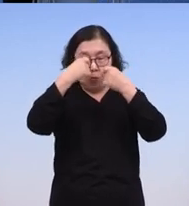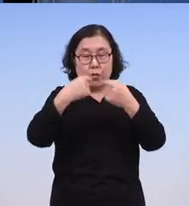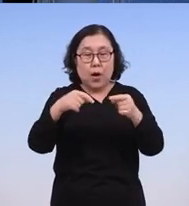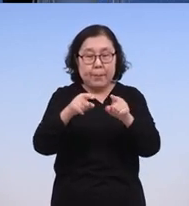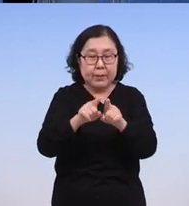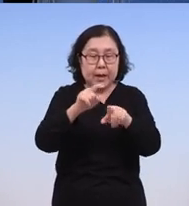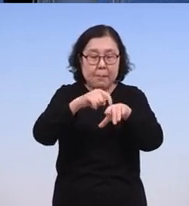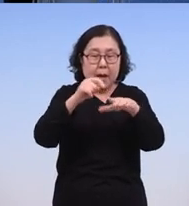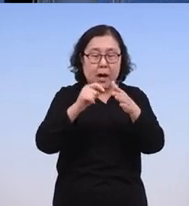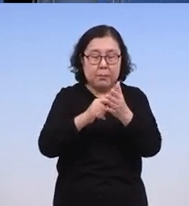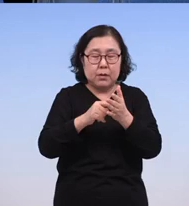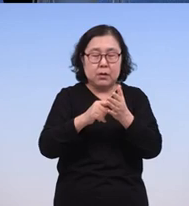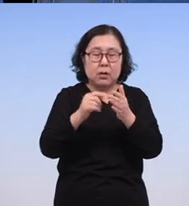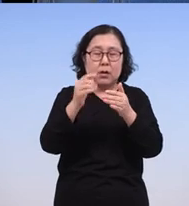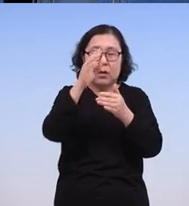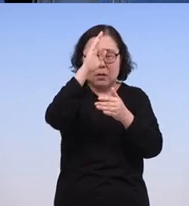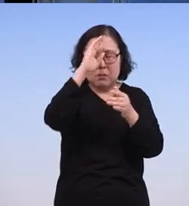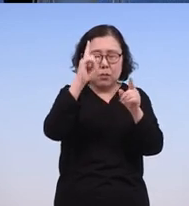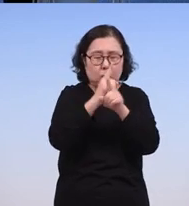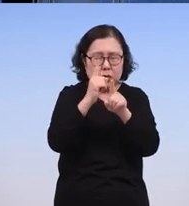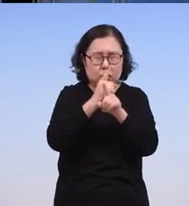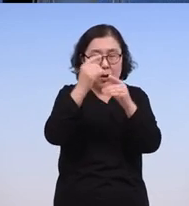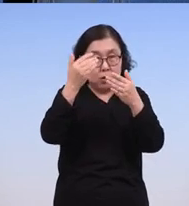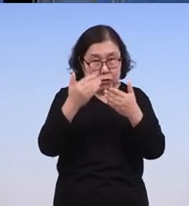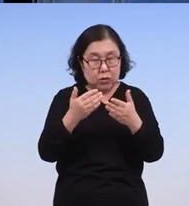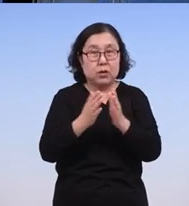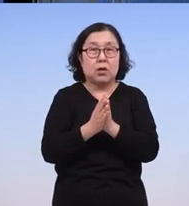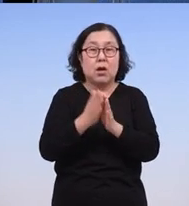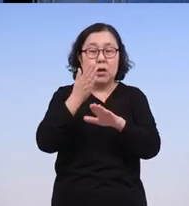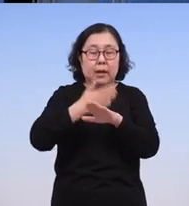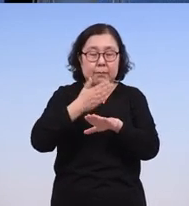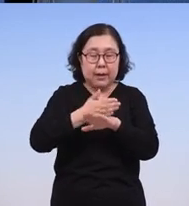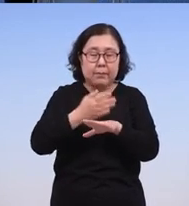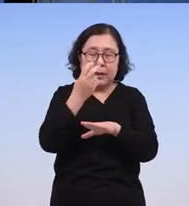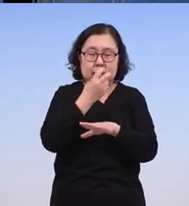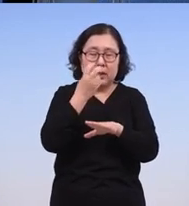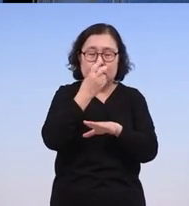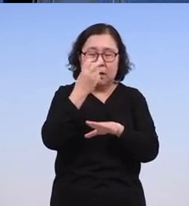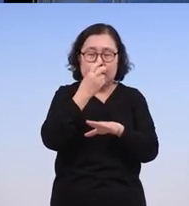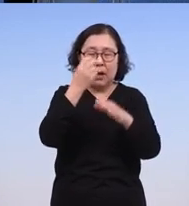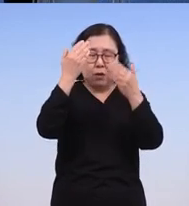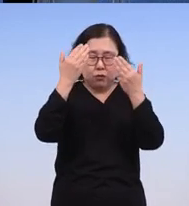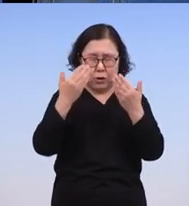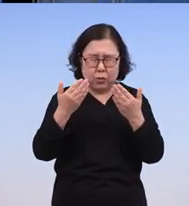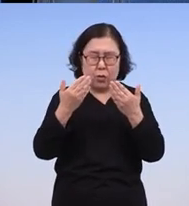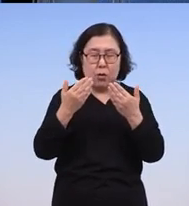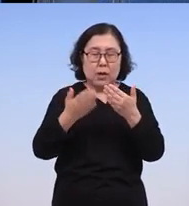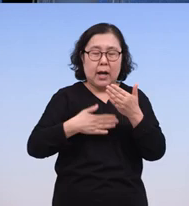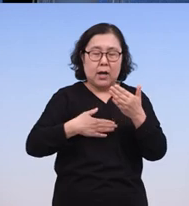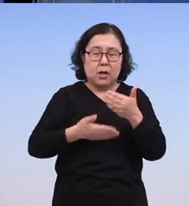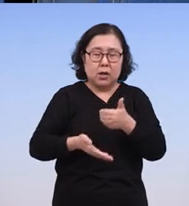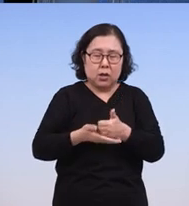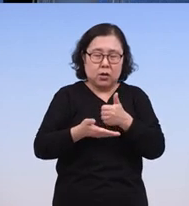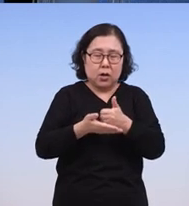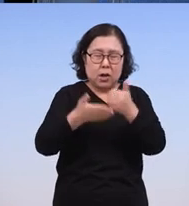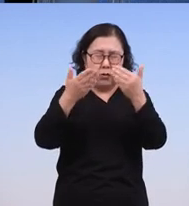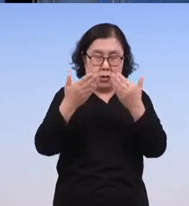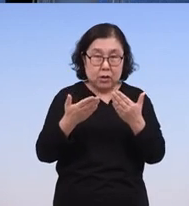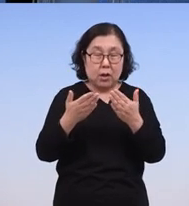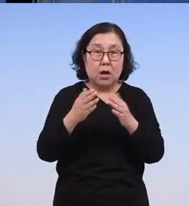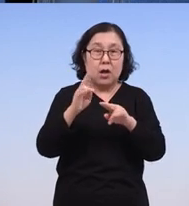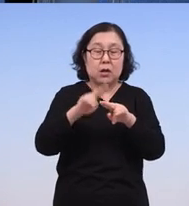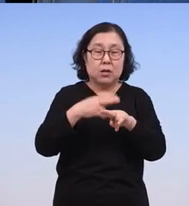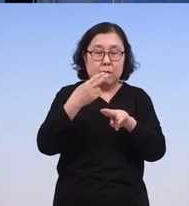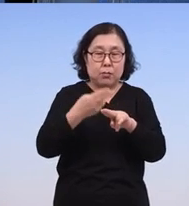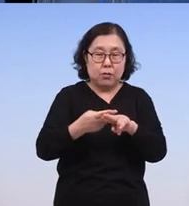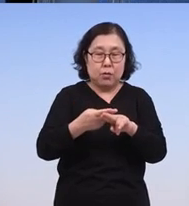함께 마음을 치유해 주셨습니다. 감사합니다. 감사합니다. 지켜봐 주시고 기도해 주시고 격려해 주셔서 주신